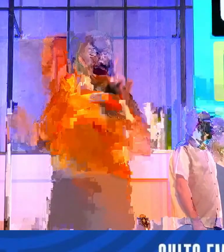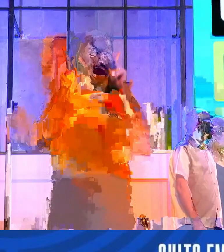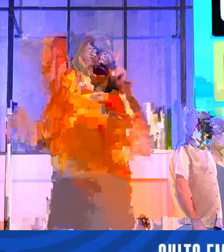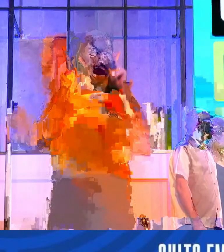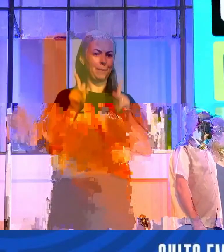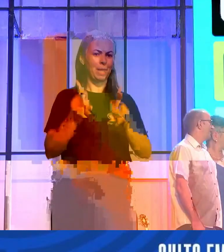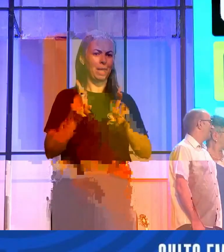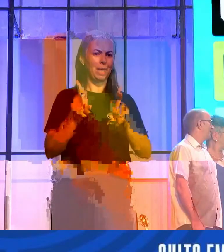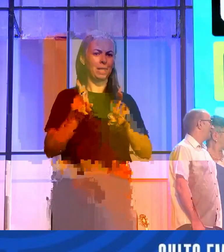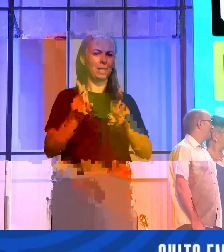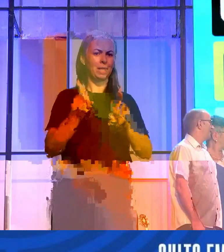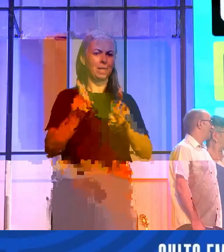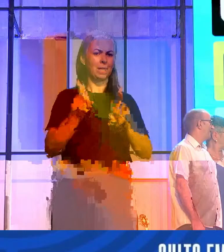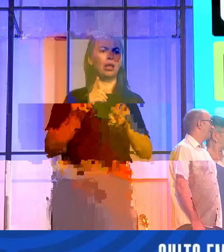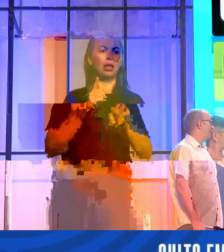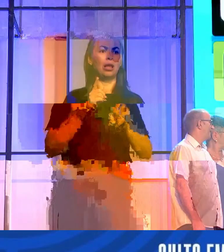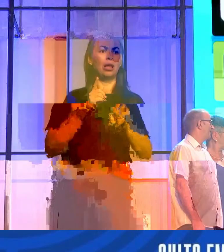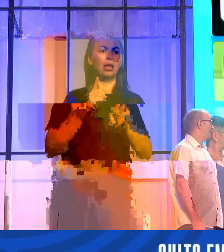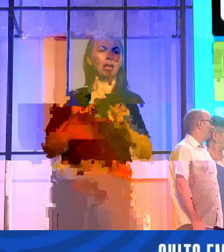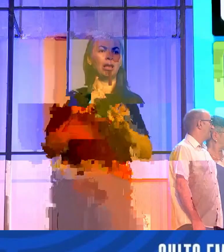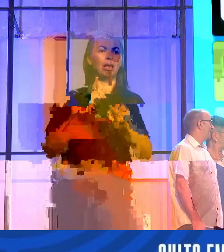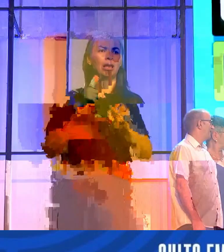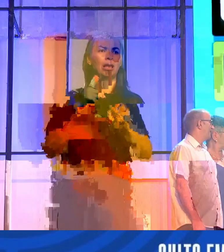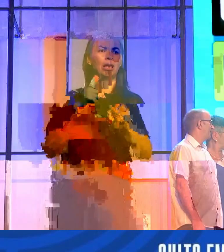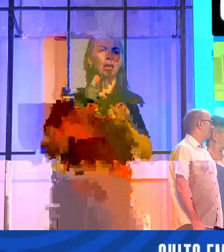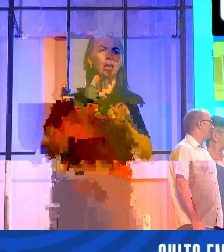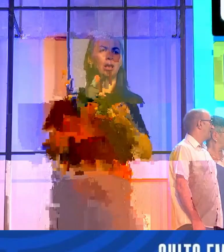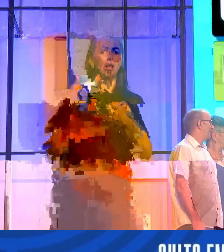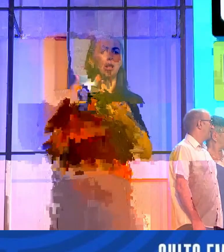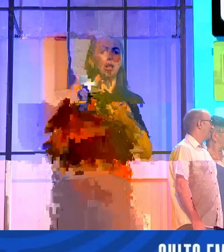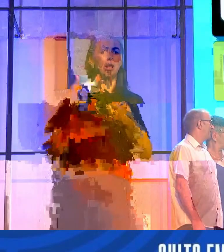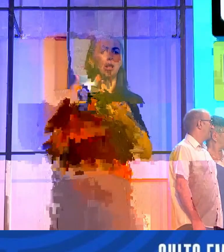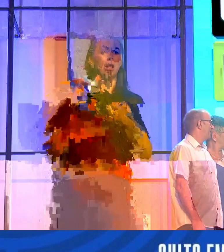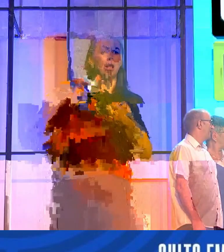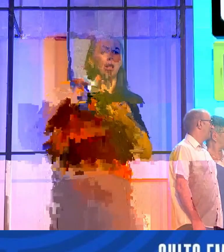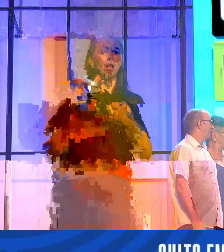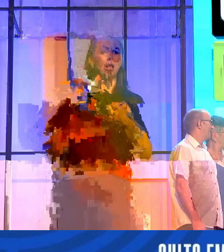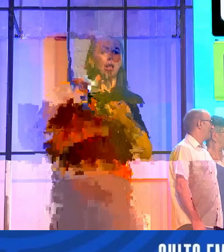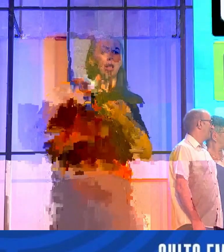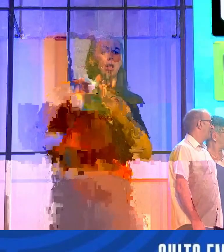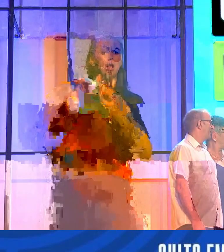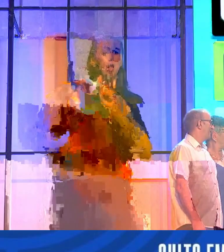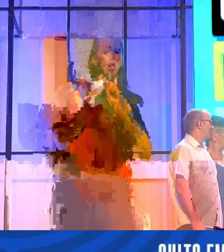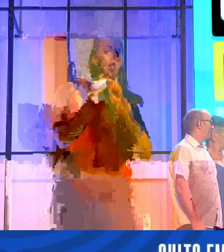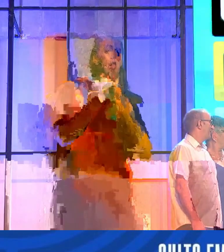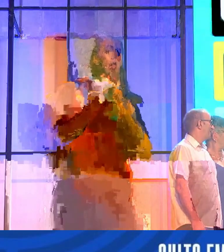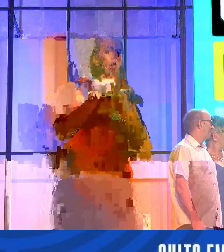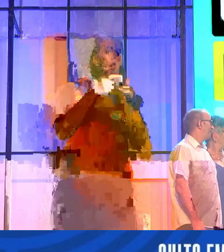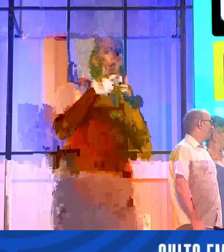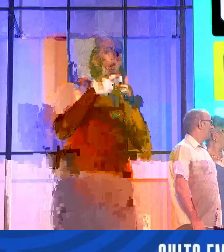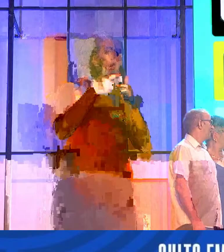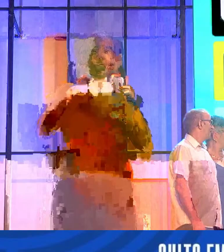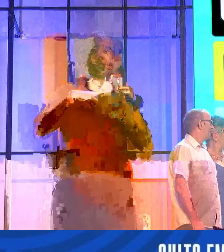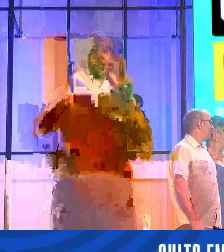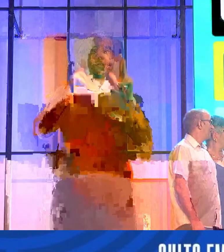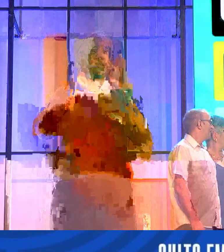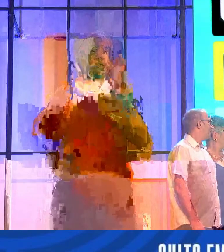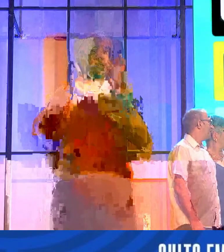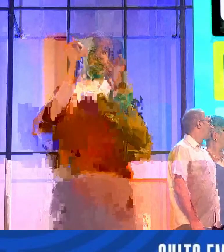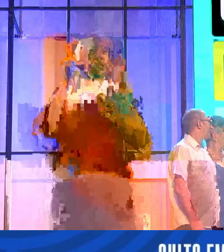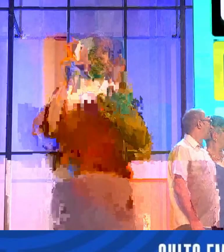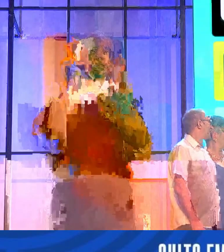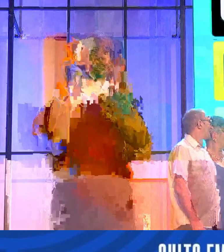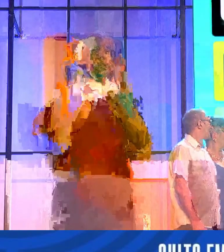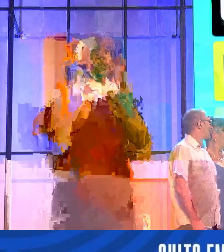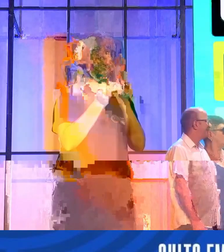de problemas, não, é em meio aos problemas, desfrutar da paz, da vida de Deus. Os pais precisam ensinar os seus filhos do temor